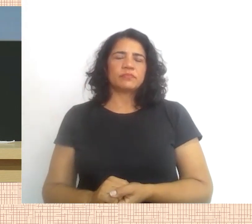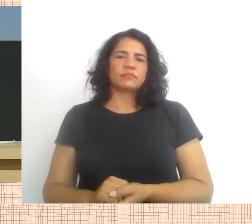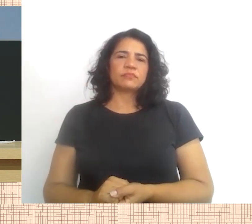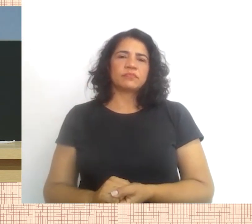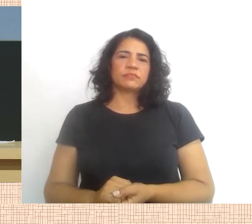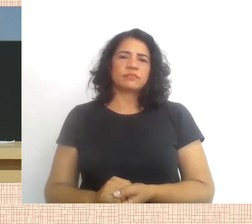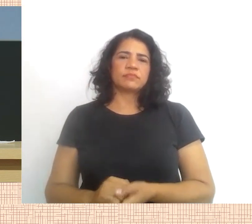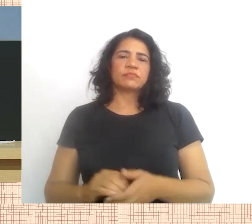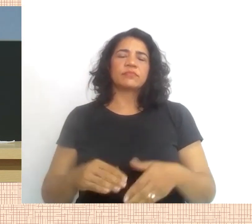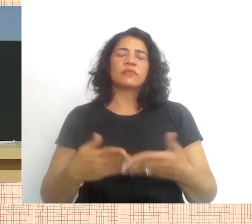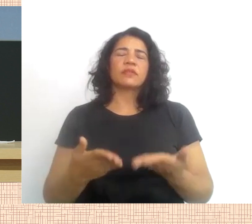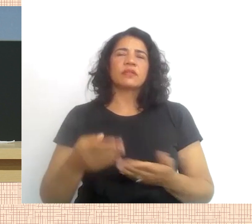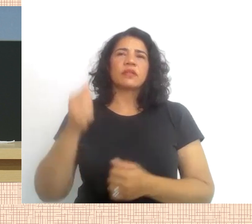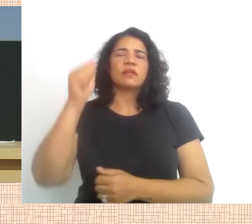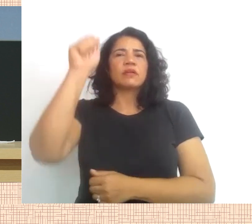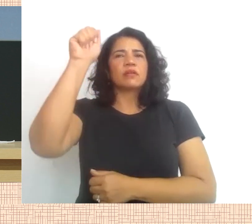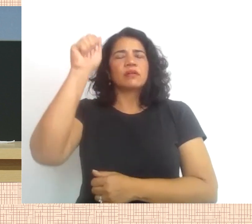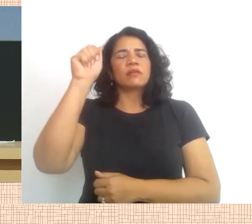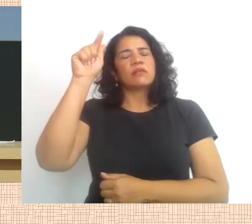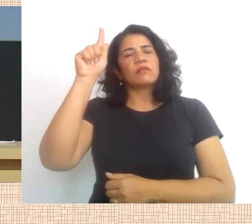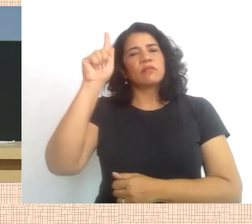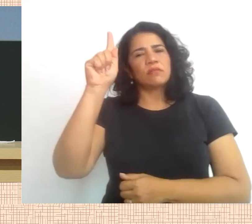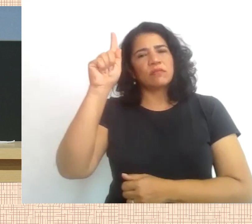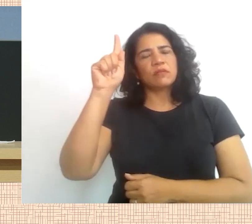capítulo 1, versículo 1, como diz: